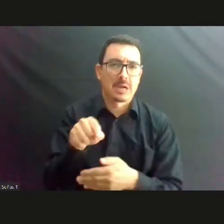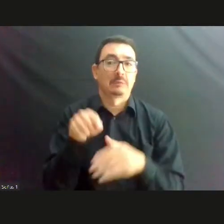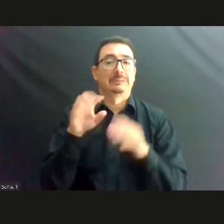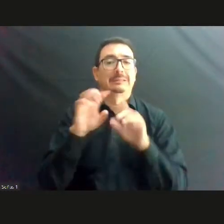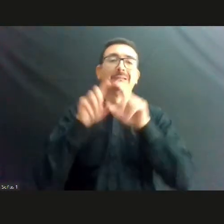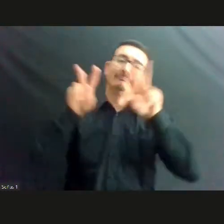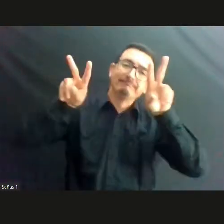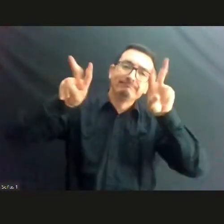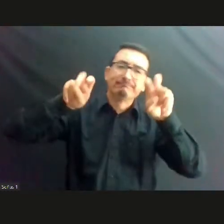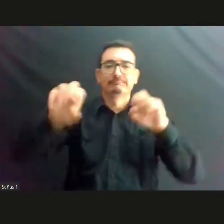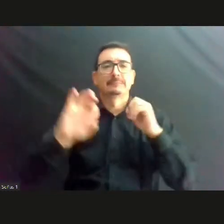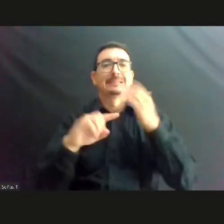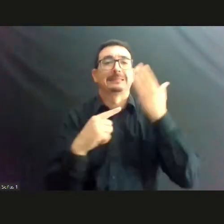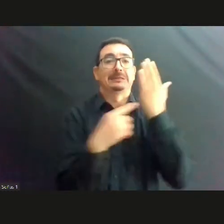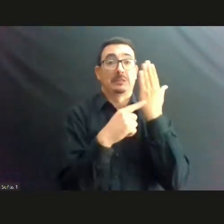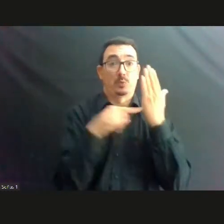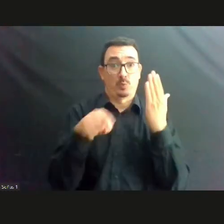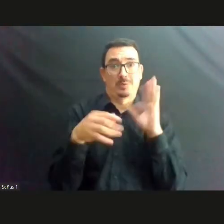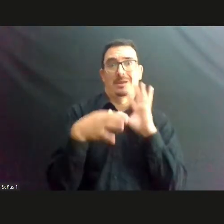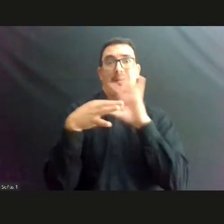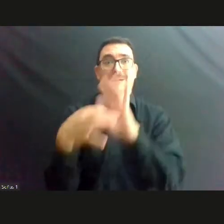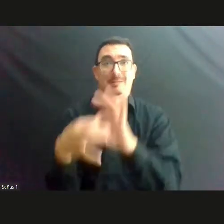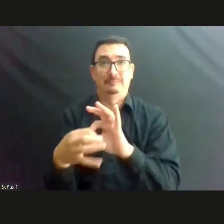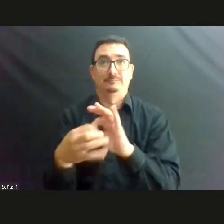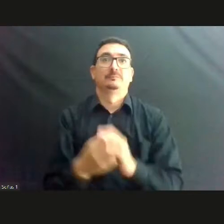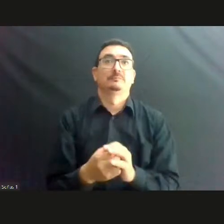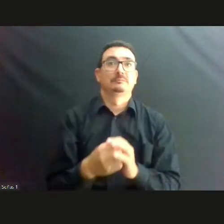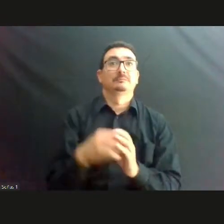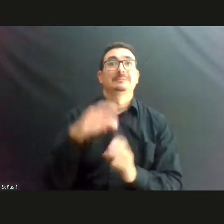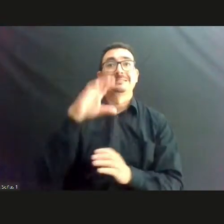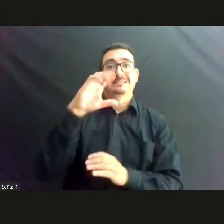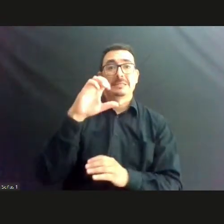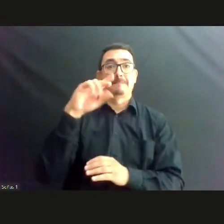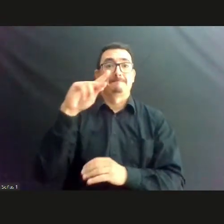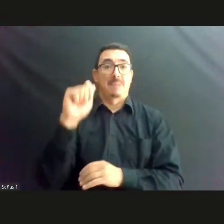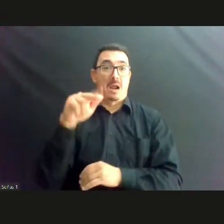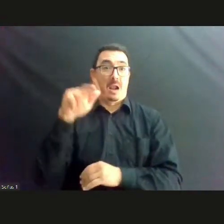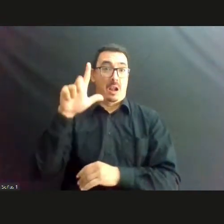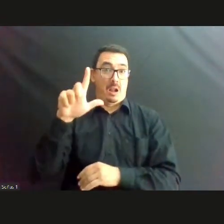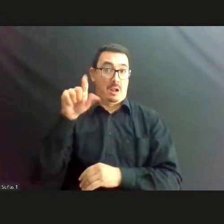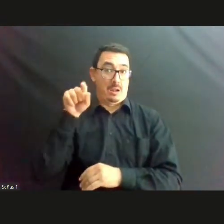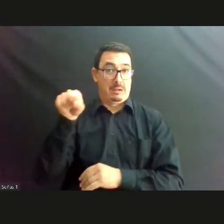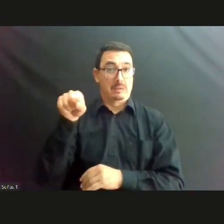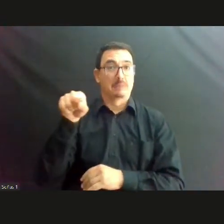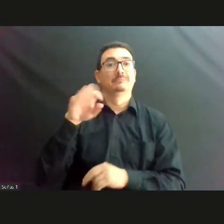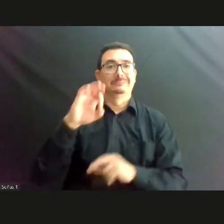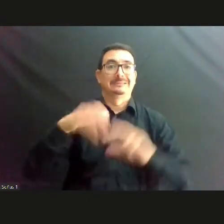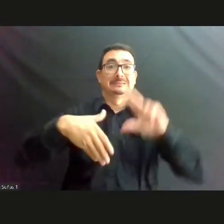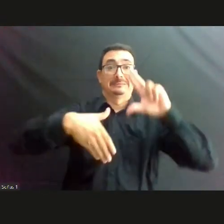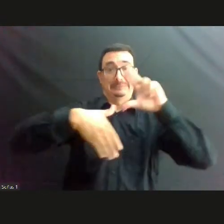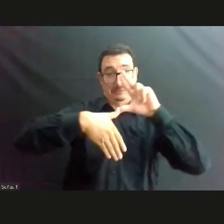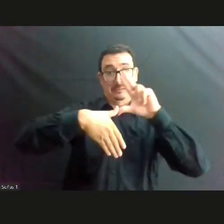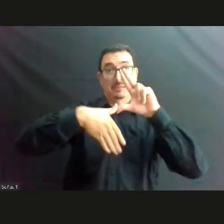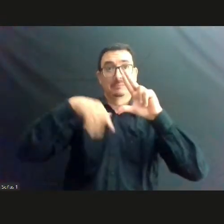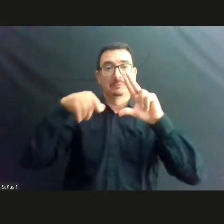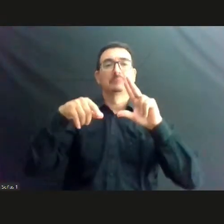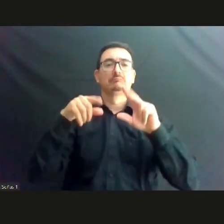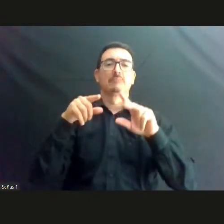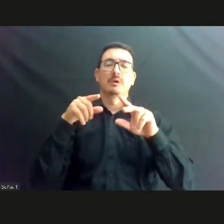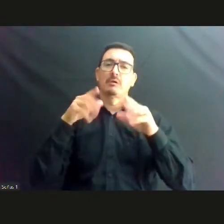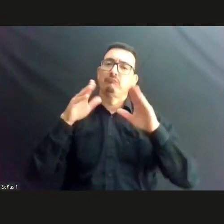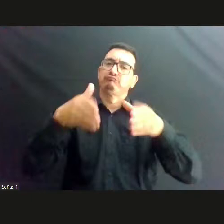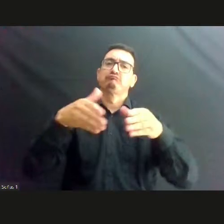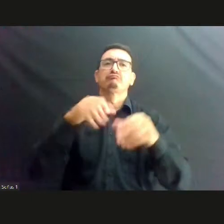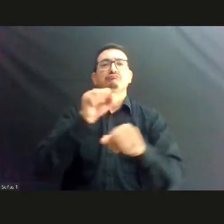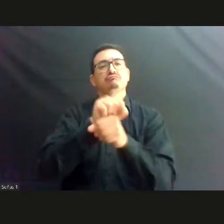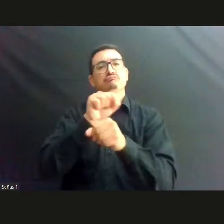CEPAL, que como Comisión Económica para América Latina, hemos estado trabajando con diversos países. Y por supuesto, aquí hemos escuchado